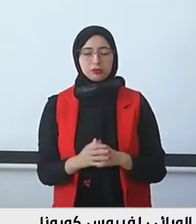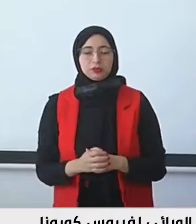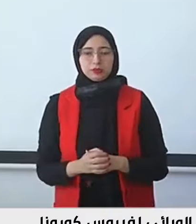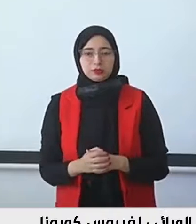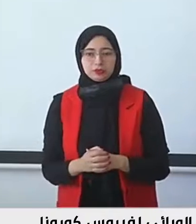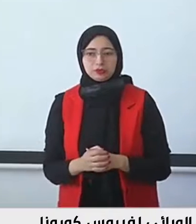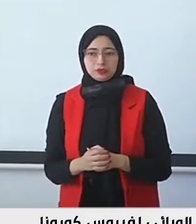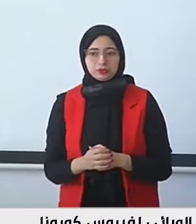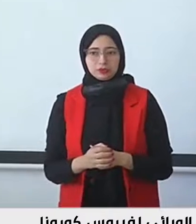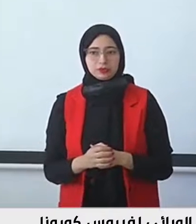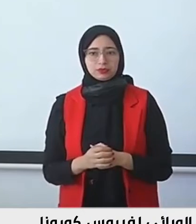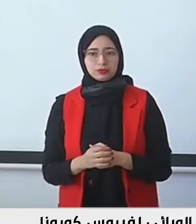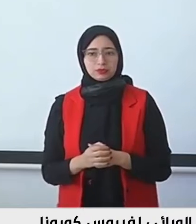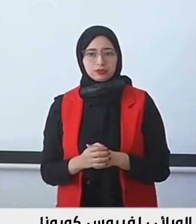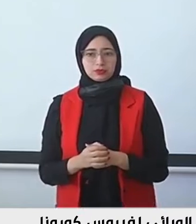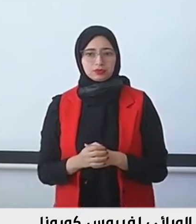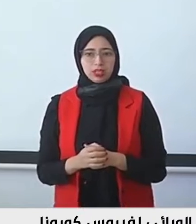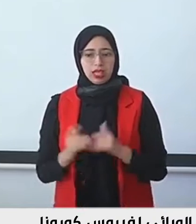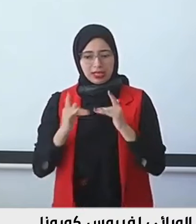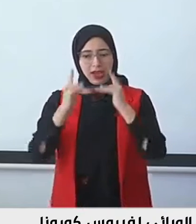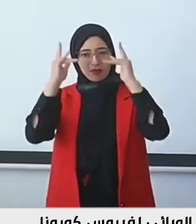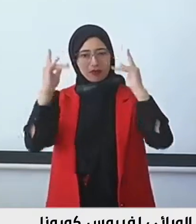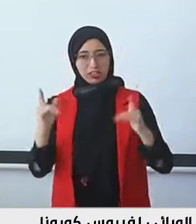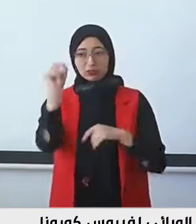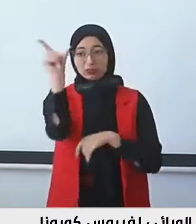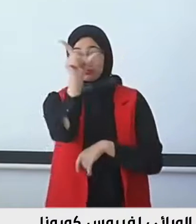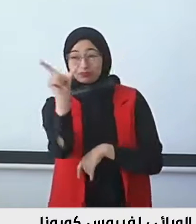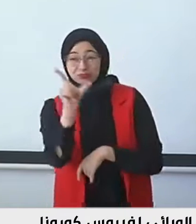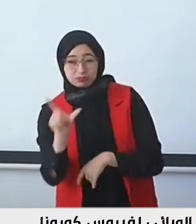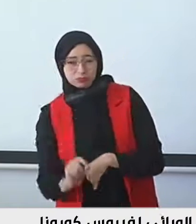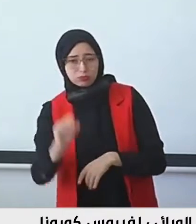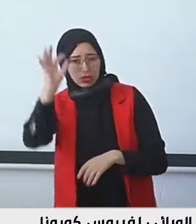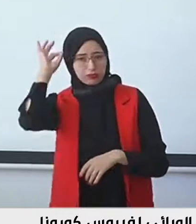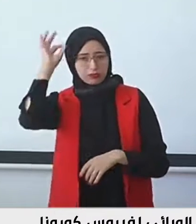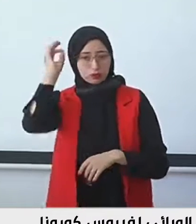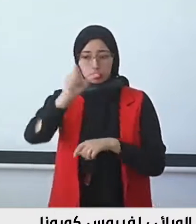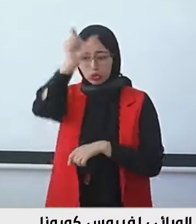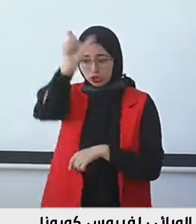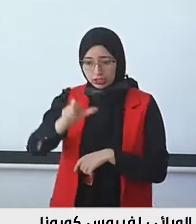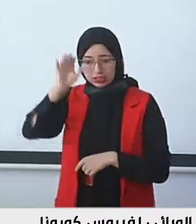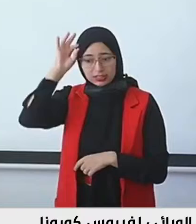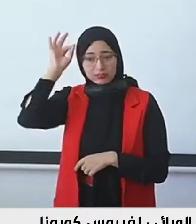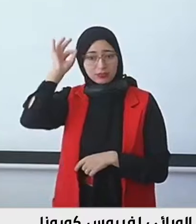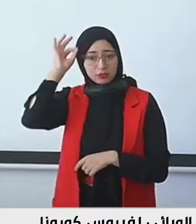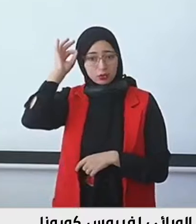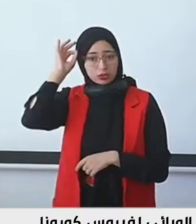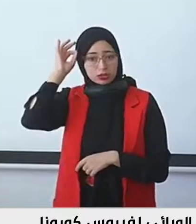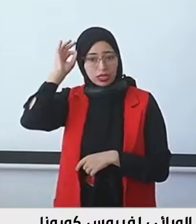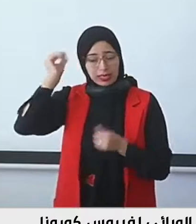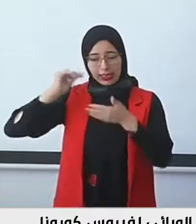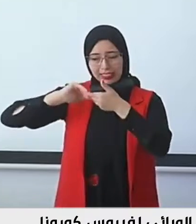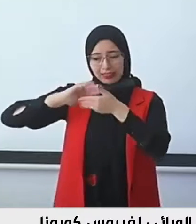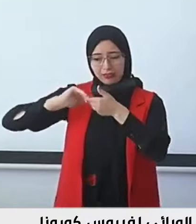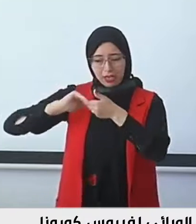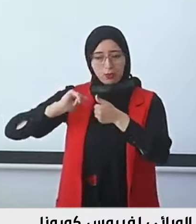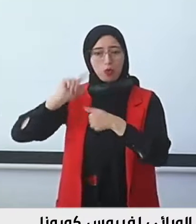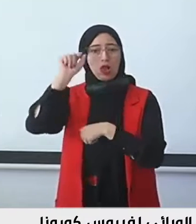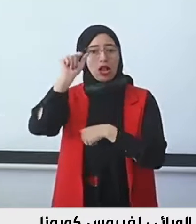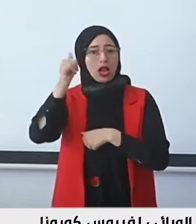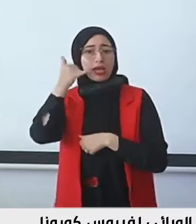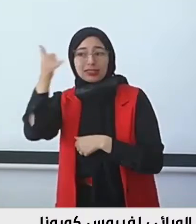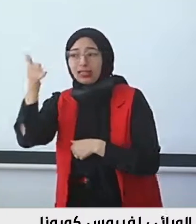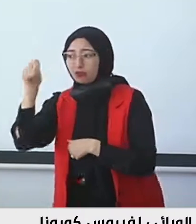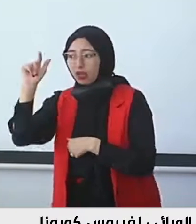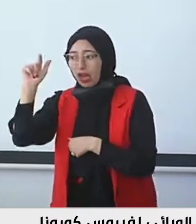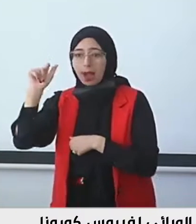لاسئله النعاش هي نتصرفوا فيها على الصعيد الوطني. ما تمريض وقت يمرض في تونس مش معناه بالتنسيق مع قاعه العمليات